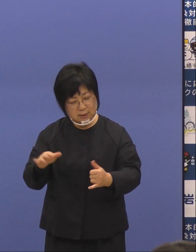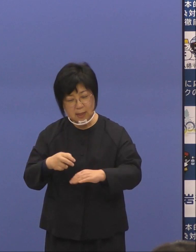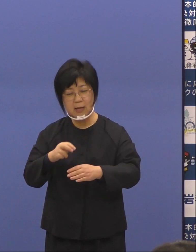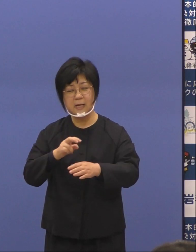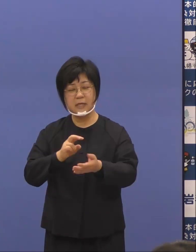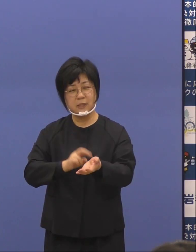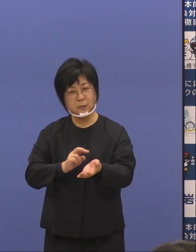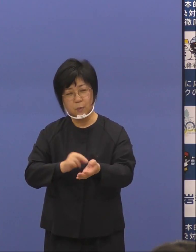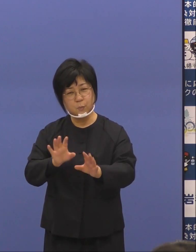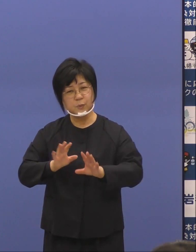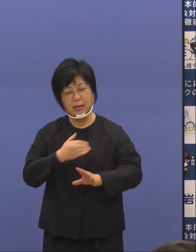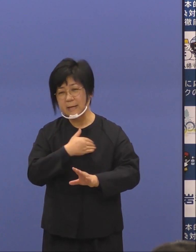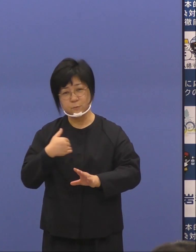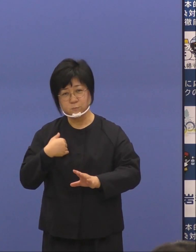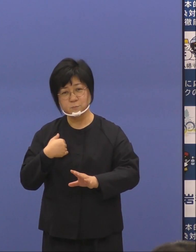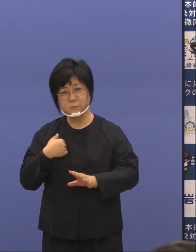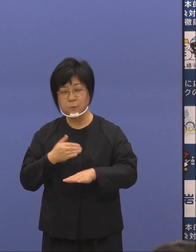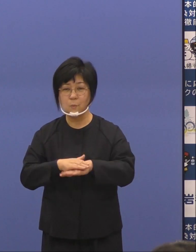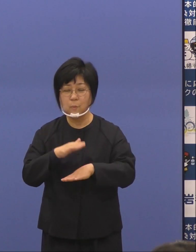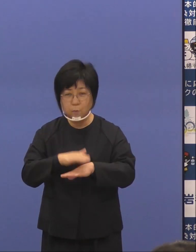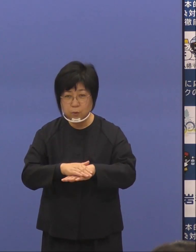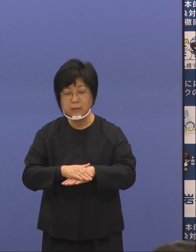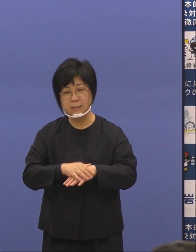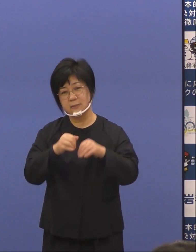って、やっているところです。